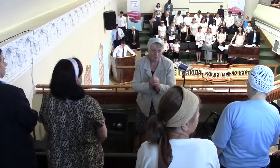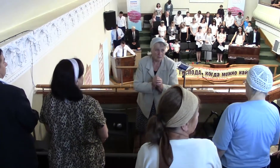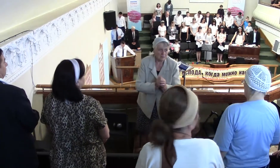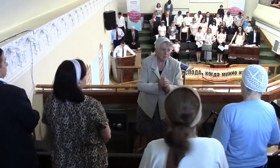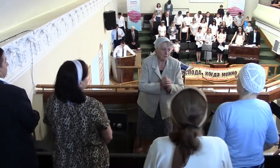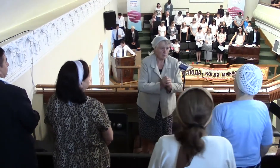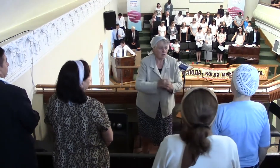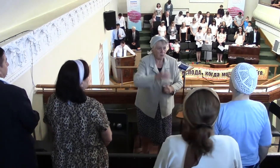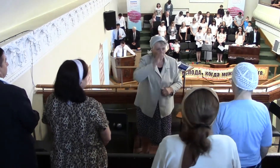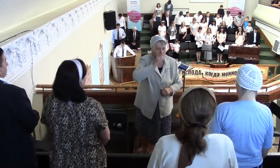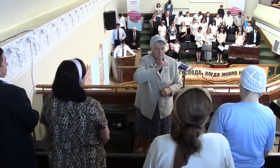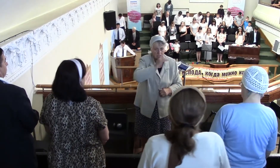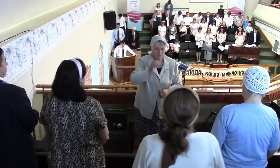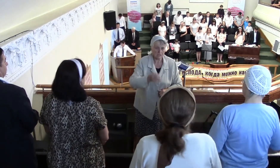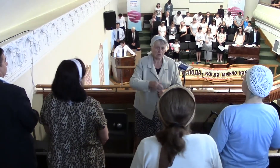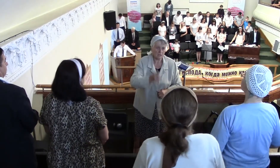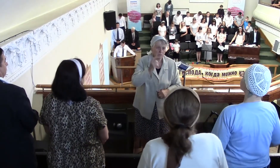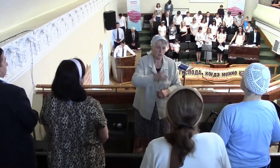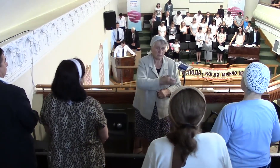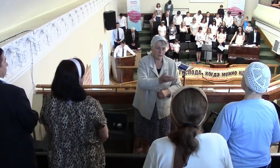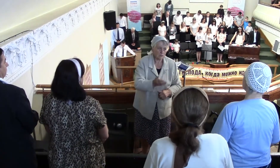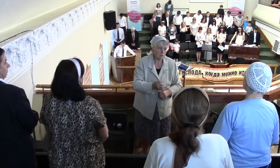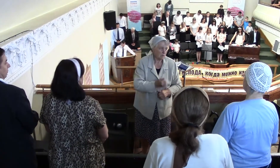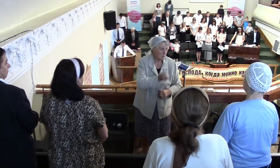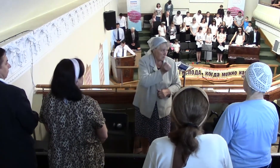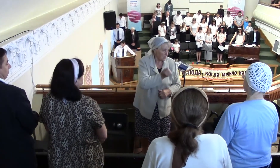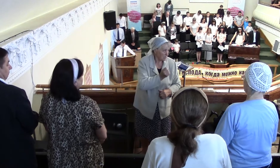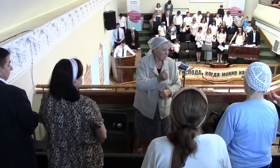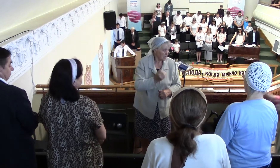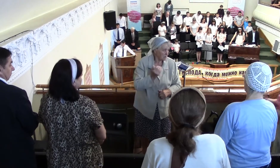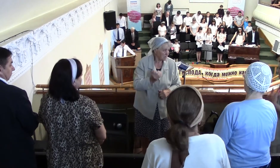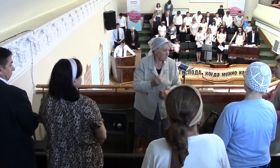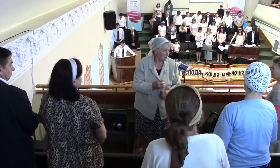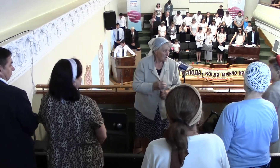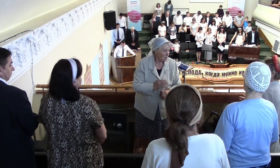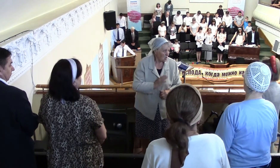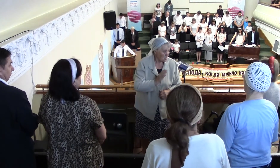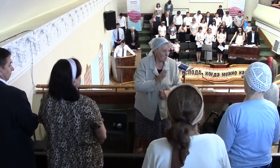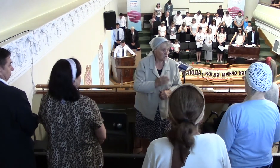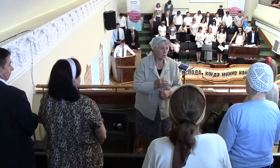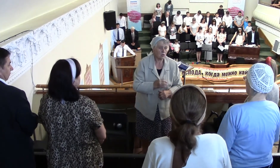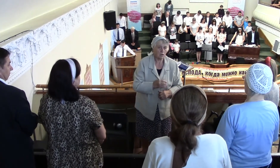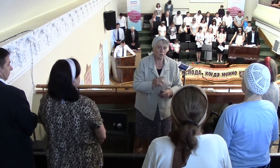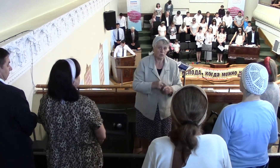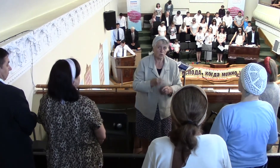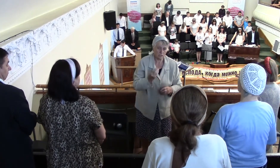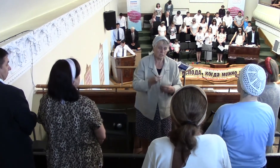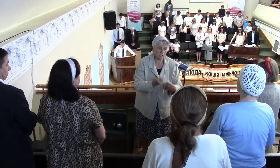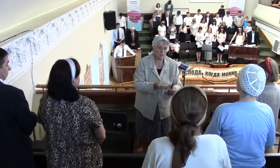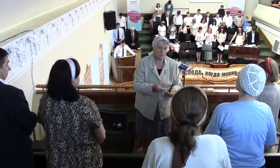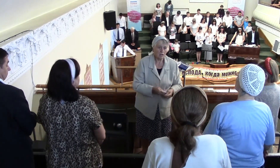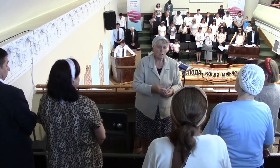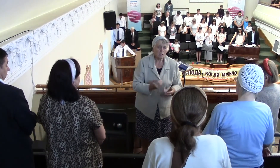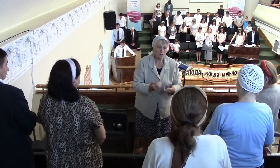Отец наш Небесный, Господь наш, мы благодарны за утро, которое Ты нам, Господи, дал. И мы вновь